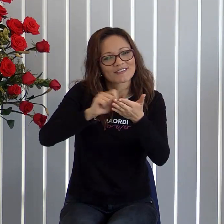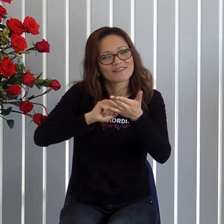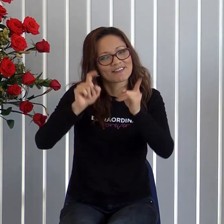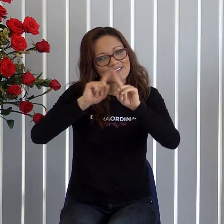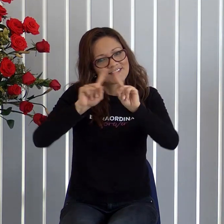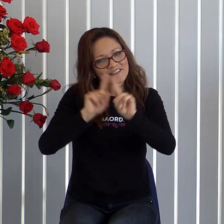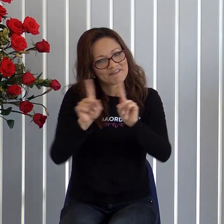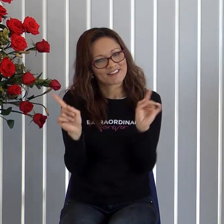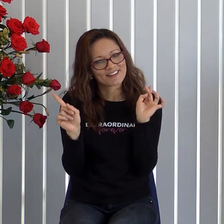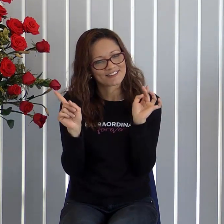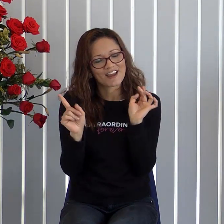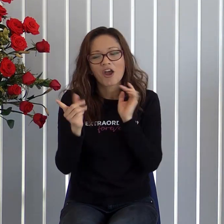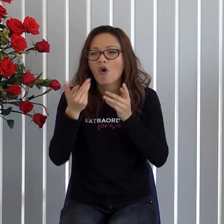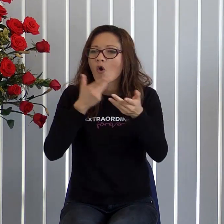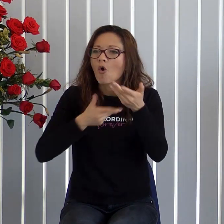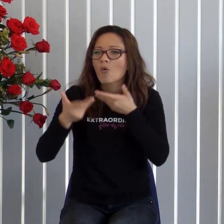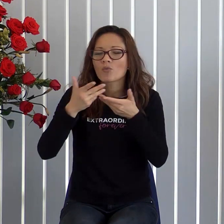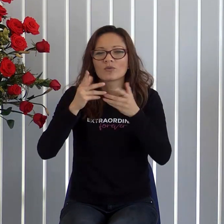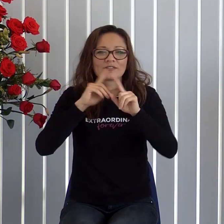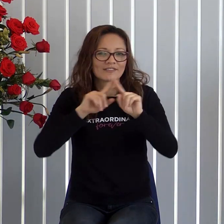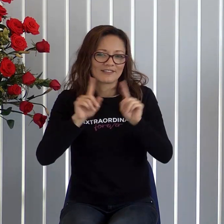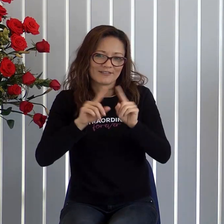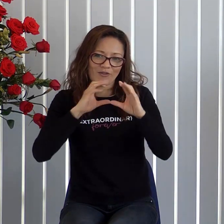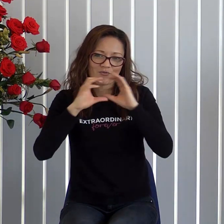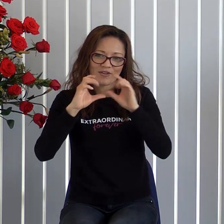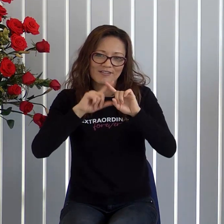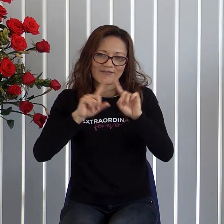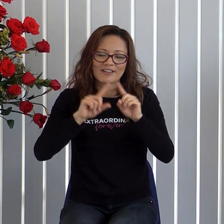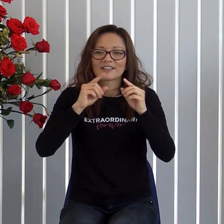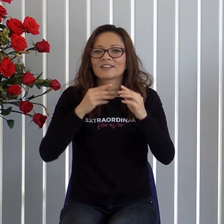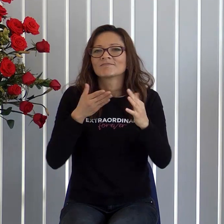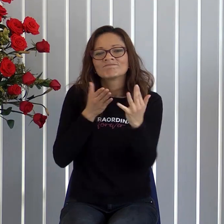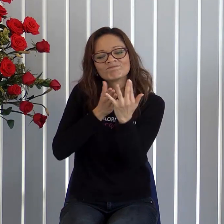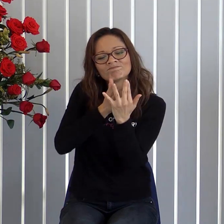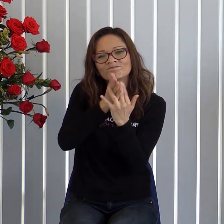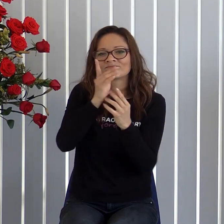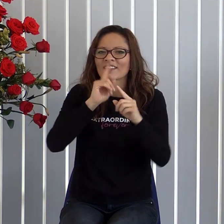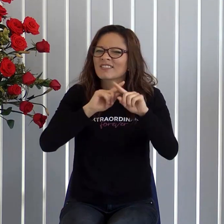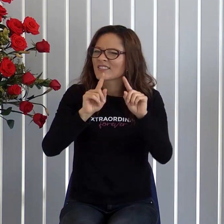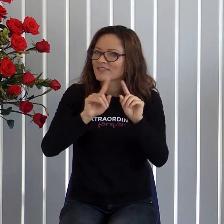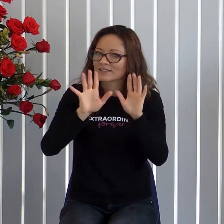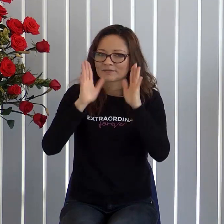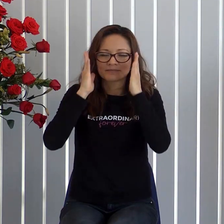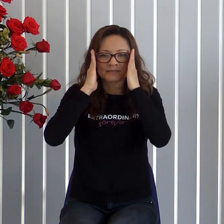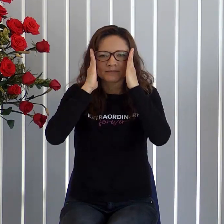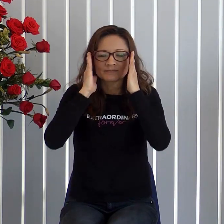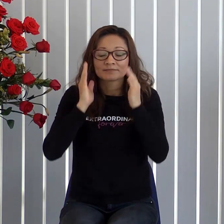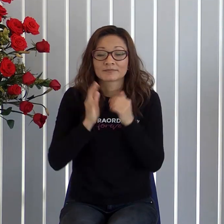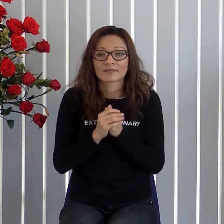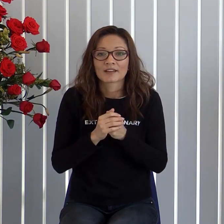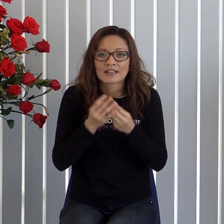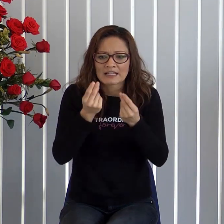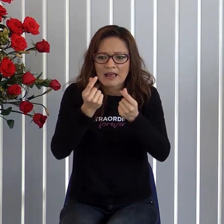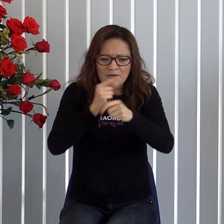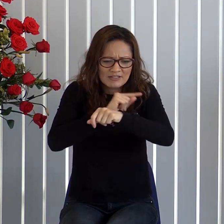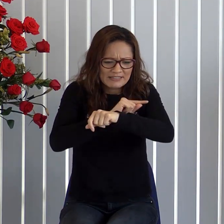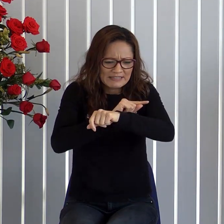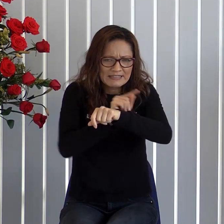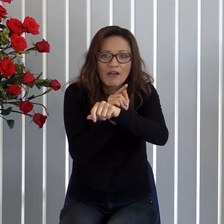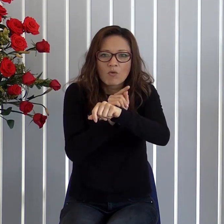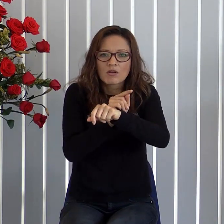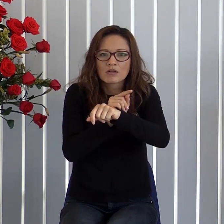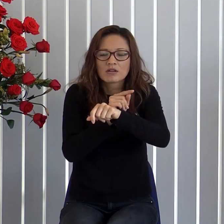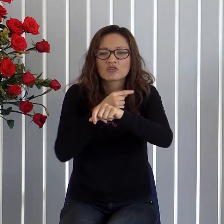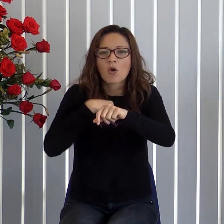diferente, ya se comunica diferente y ya se transmite diferente, porque en nanosegundos yo estoy